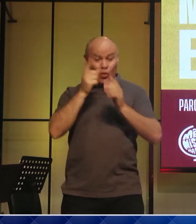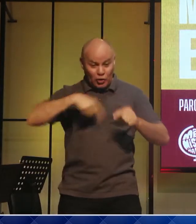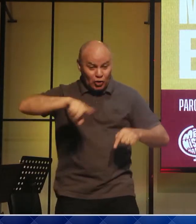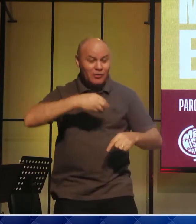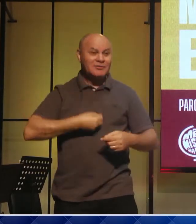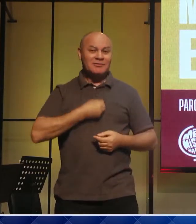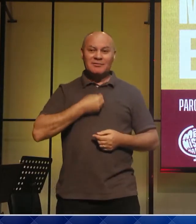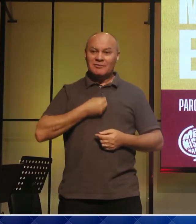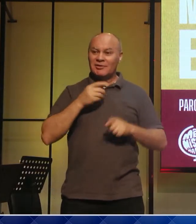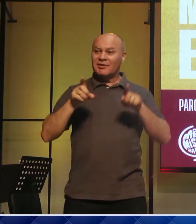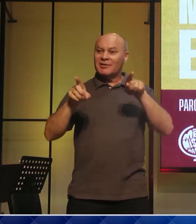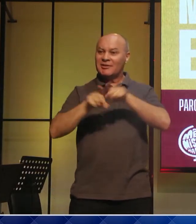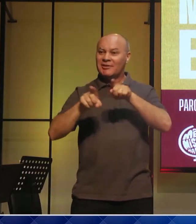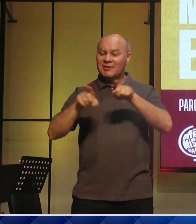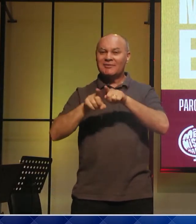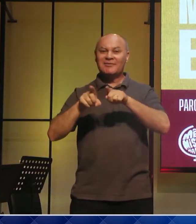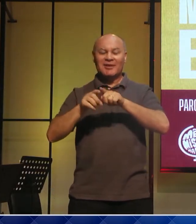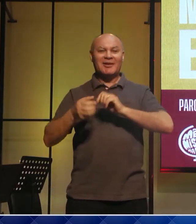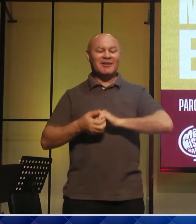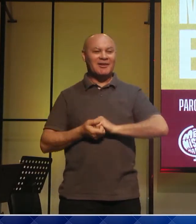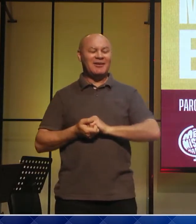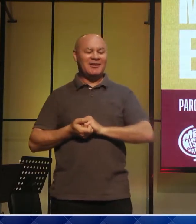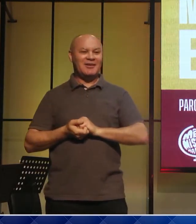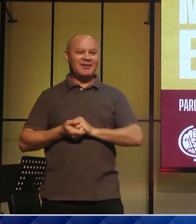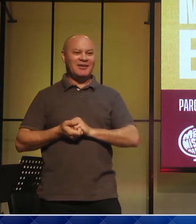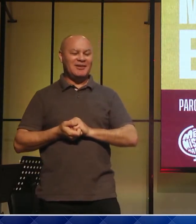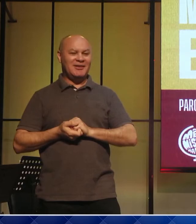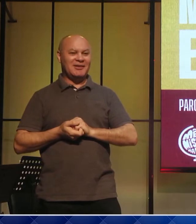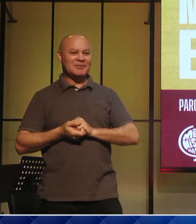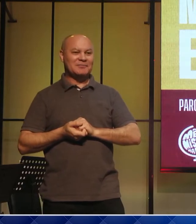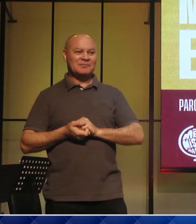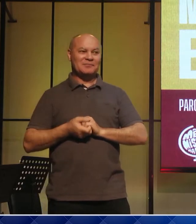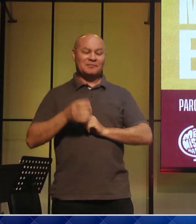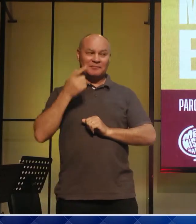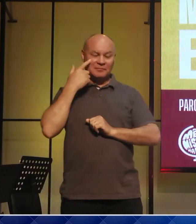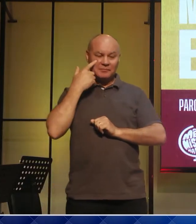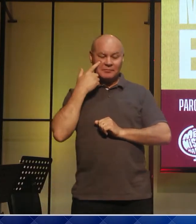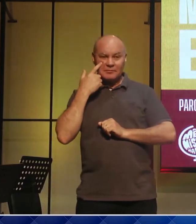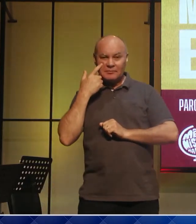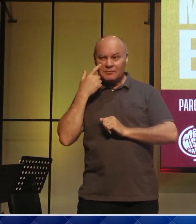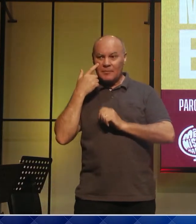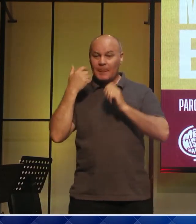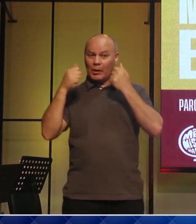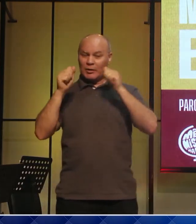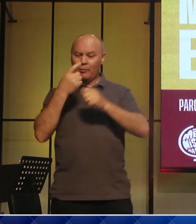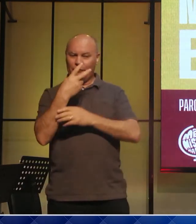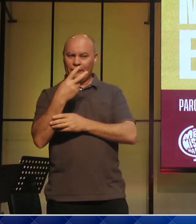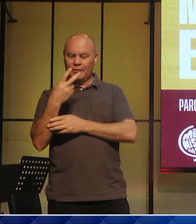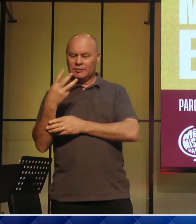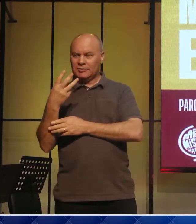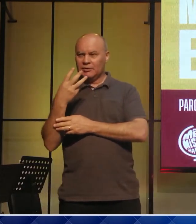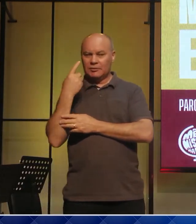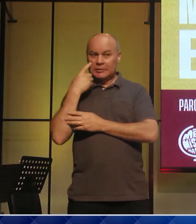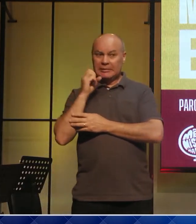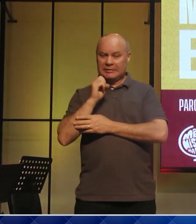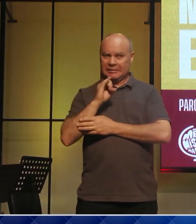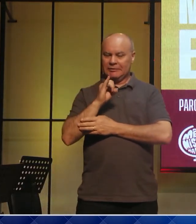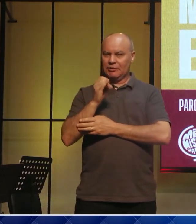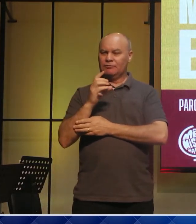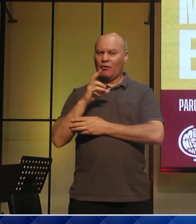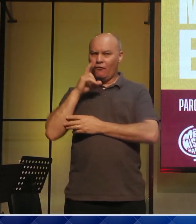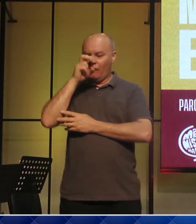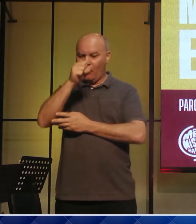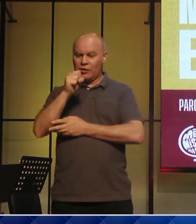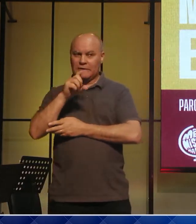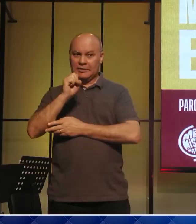Agora do 21 ao 23, se você for caba macho ou cabra macha, grifa